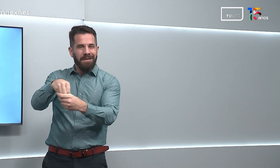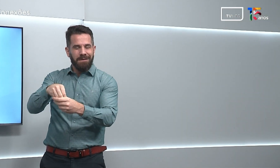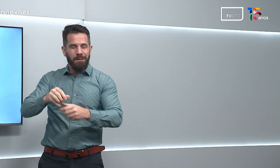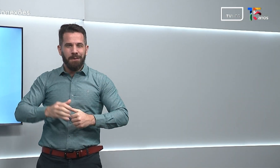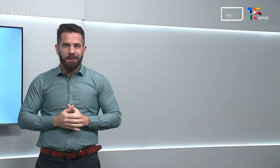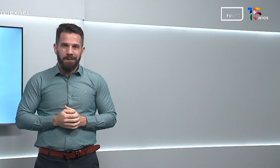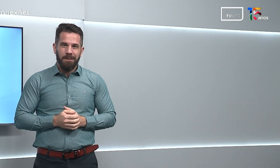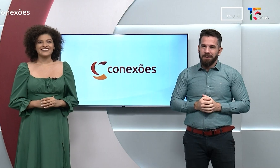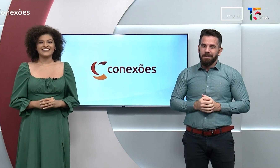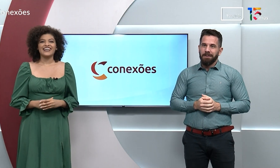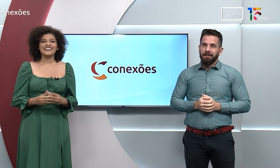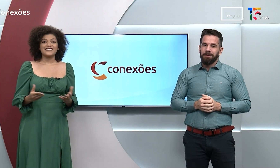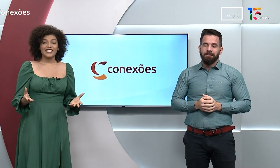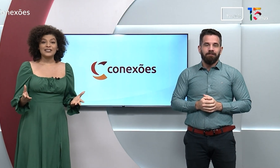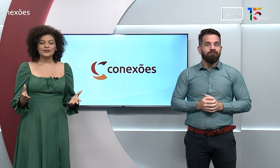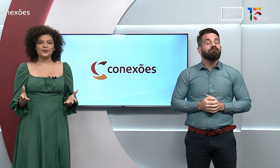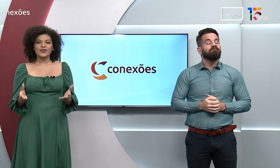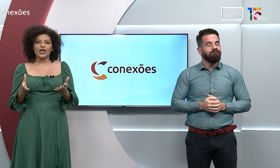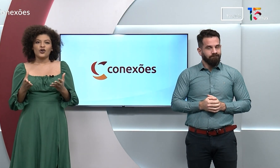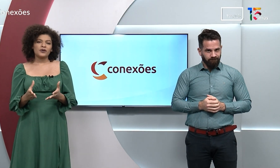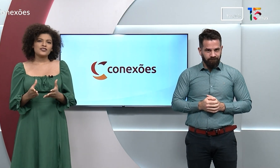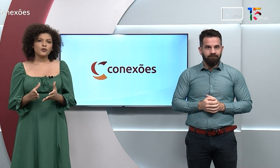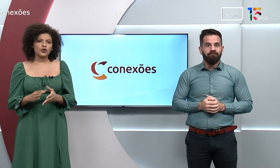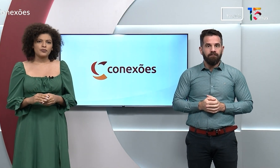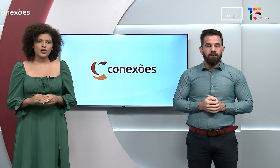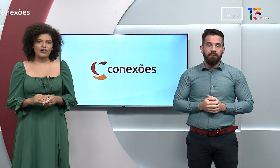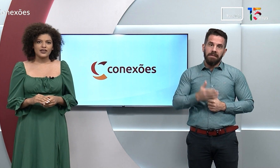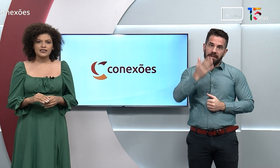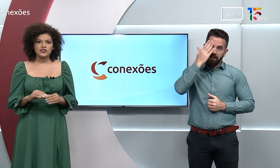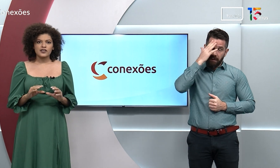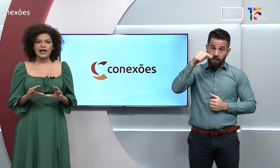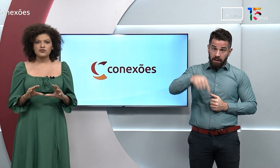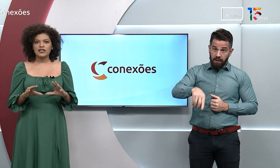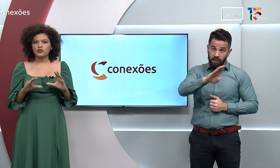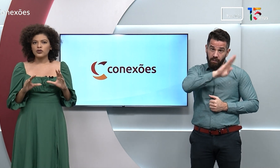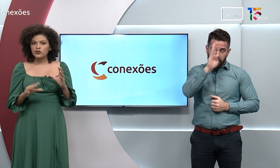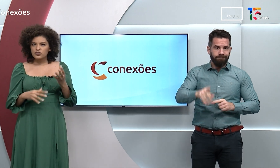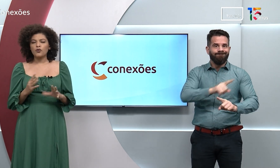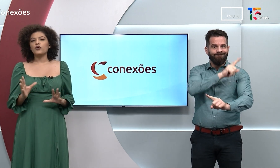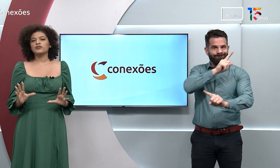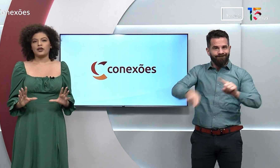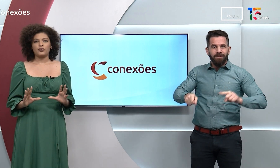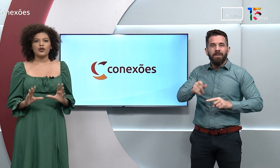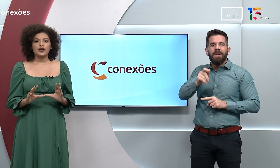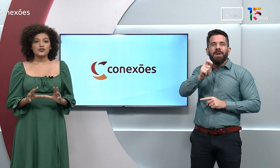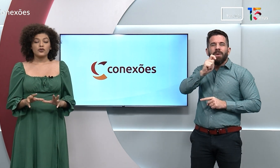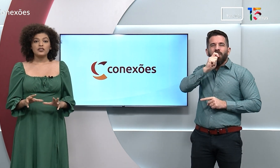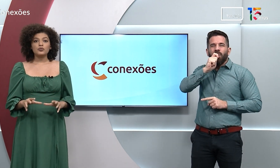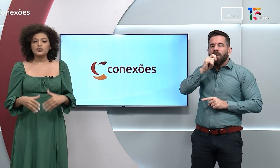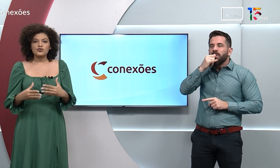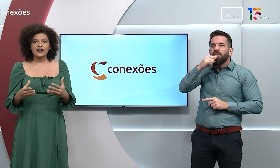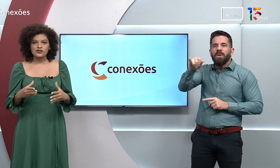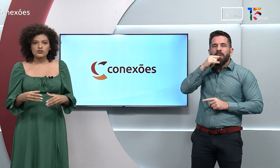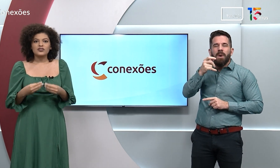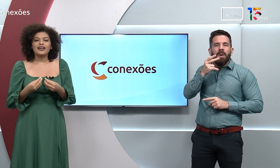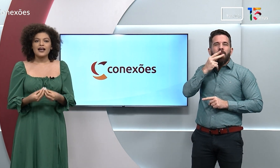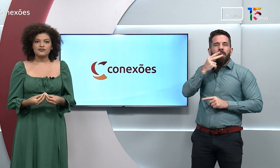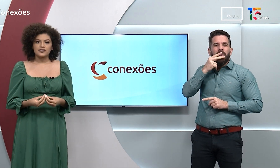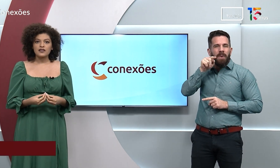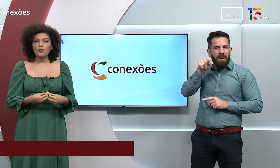até então. A descoberta foi publicada na maior revista científica do mundo e teve participação de